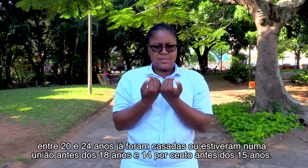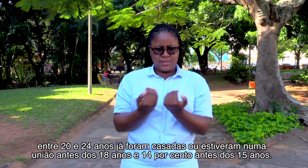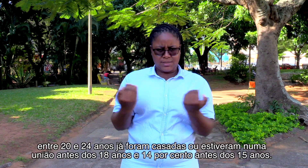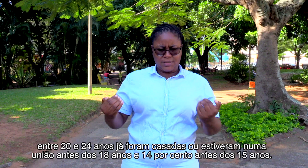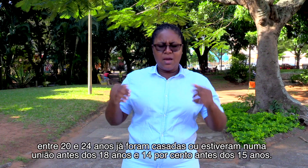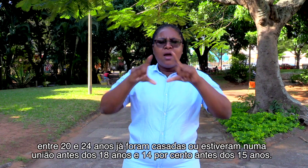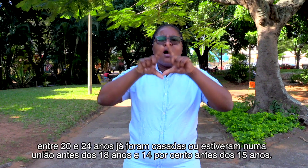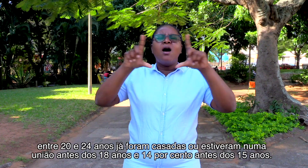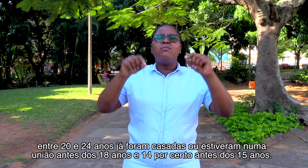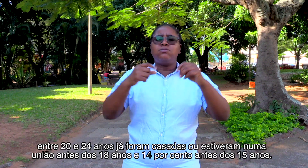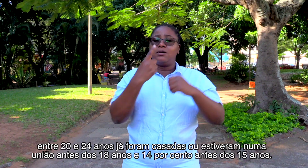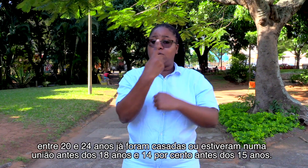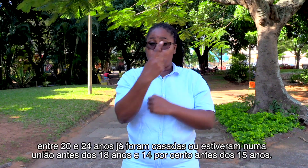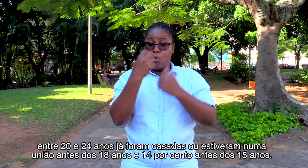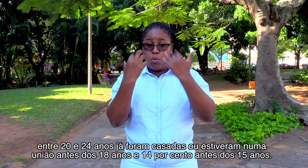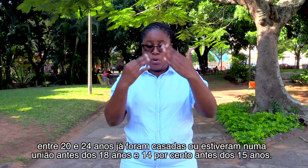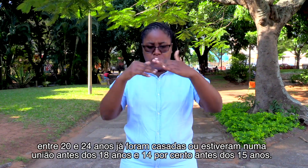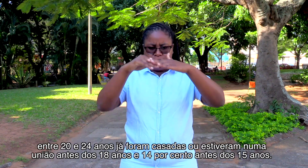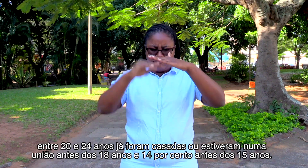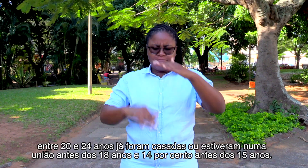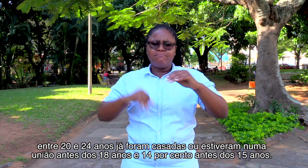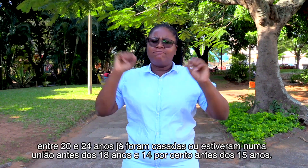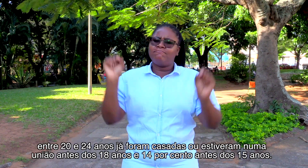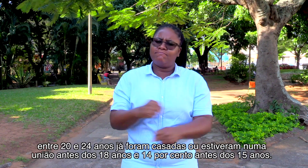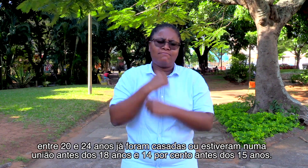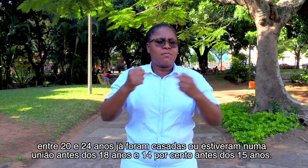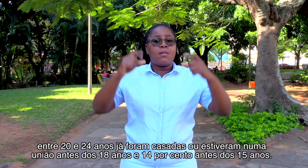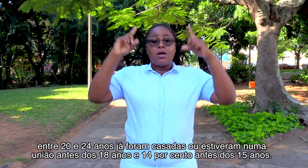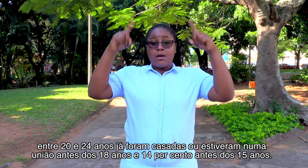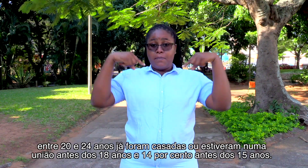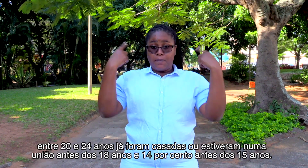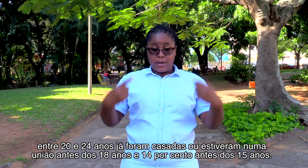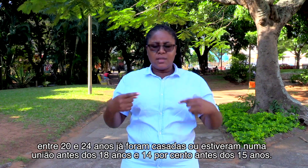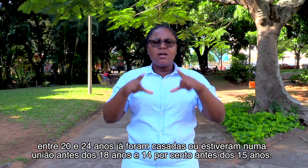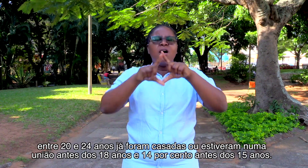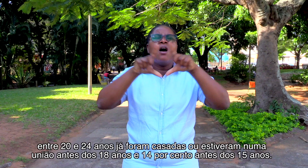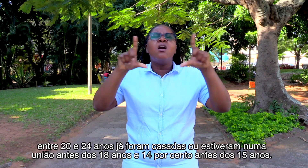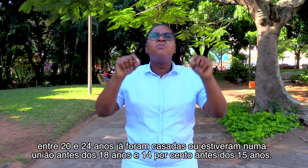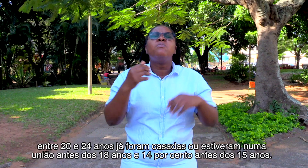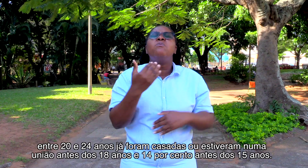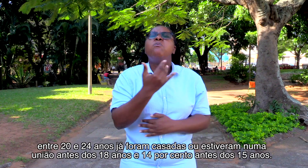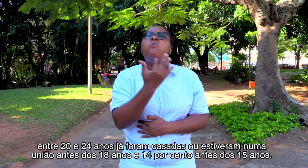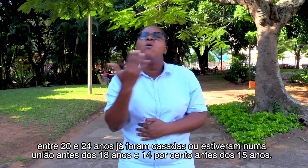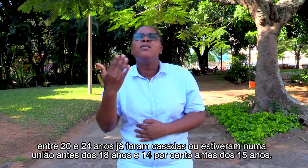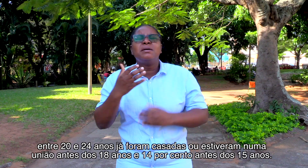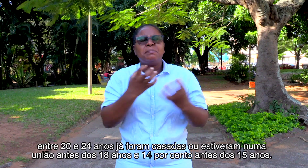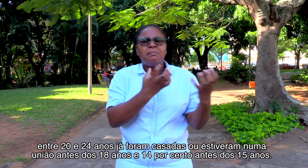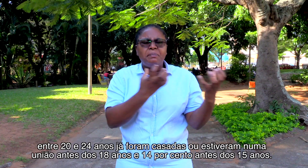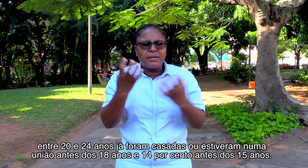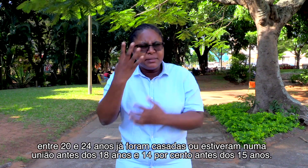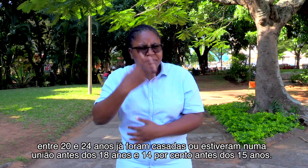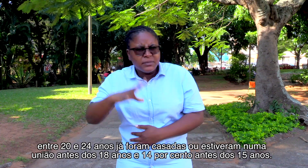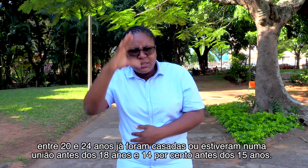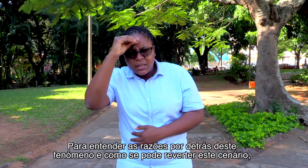já foram casadas ou estiveram numa união antes dos 18 anos e 14% antes dos